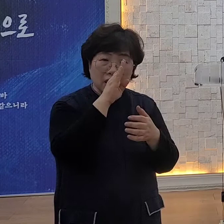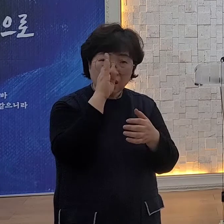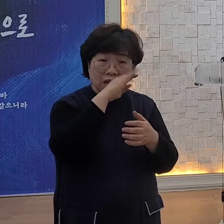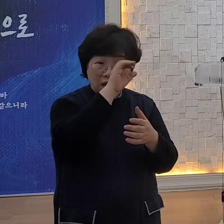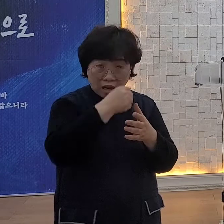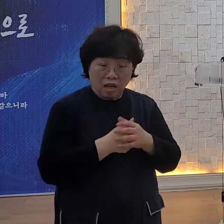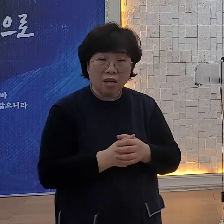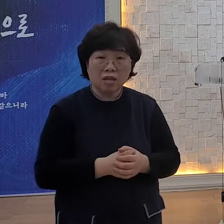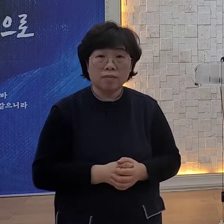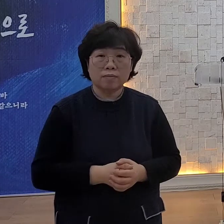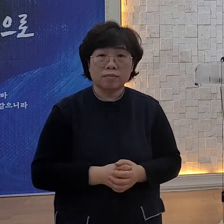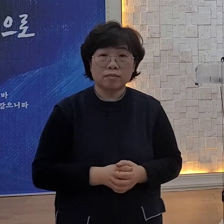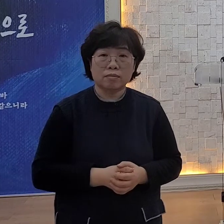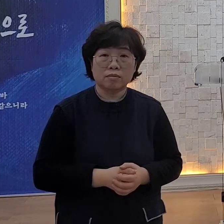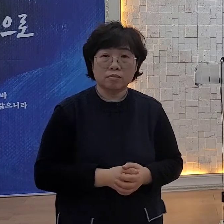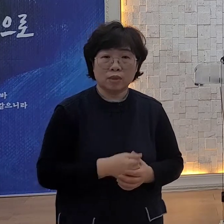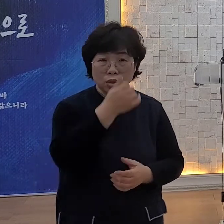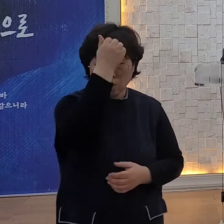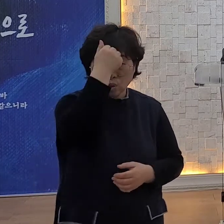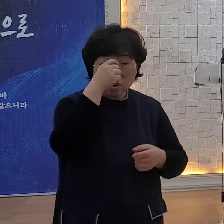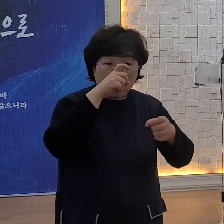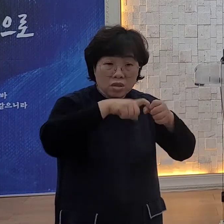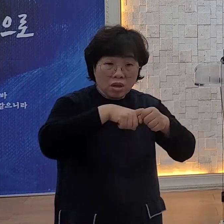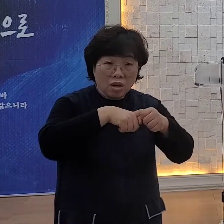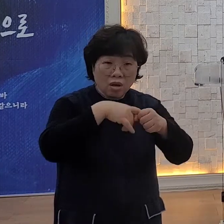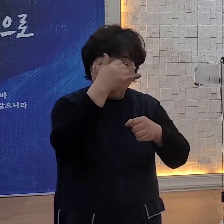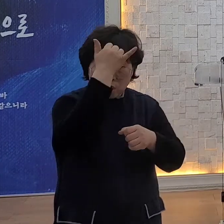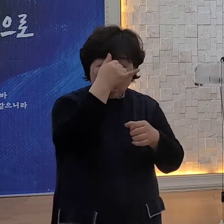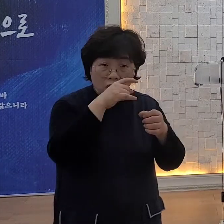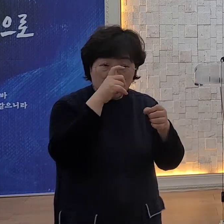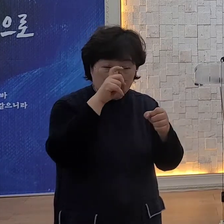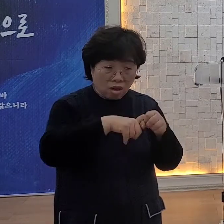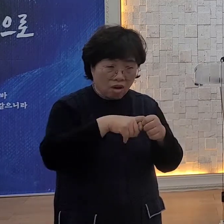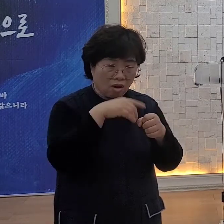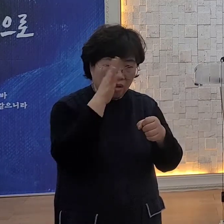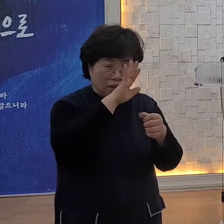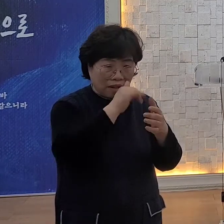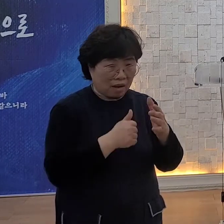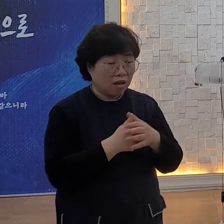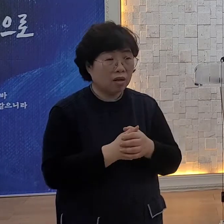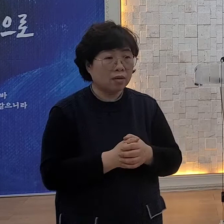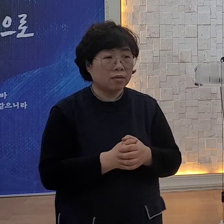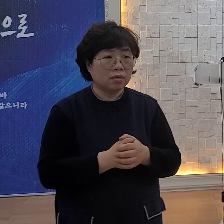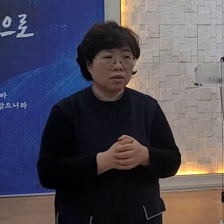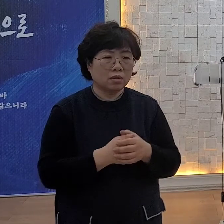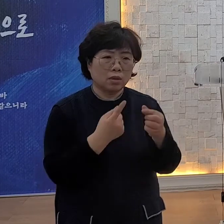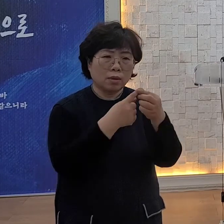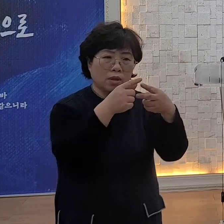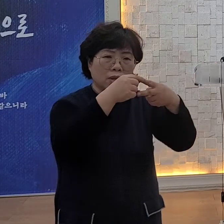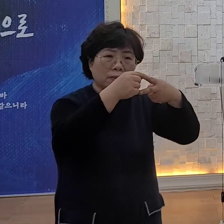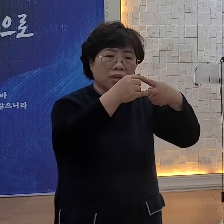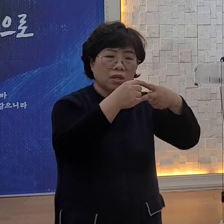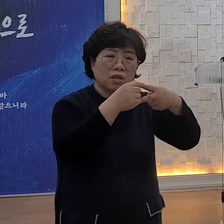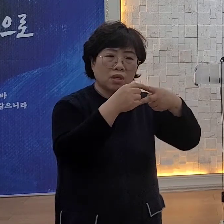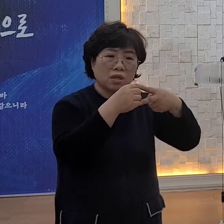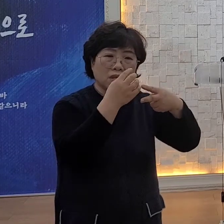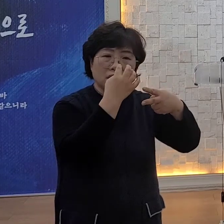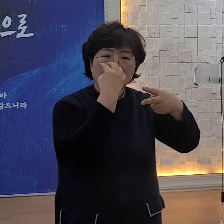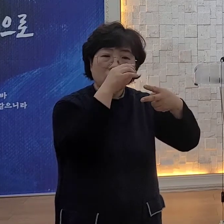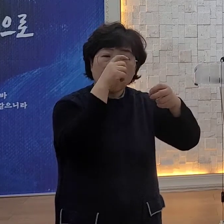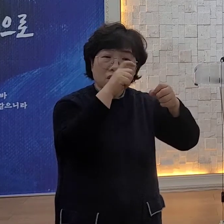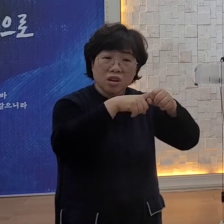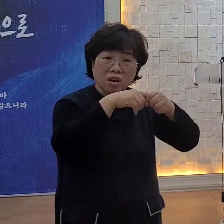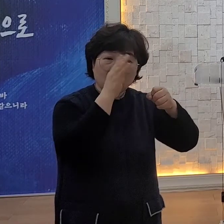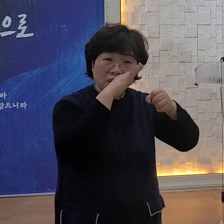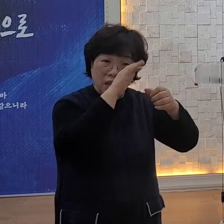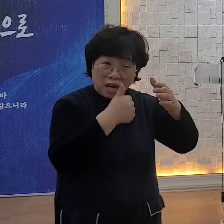타락도 중요하고 두 번째는 윤리적인 타락에 대해서 성경은 말씀하고 있습니다. 이게 어디 있냐면 29절에서 오늘